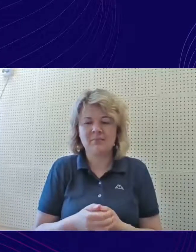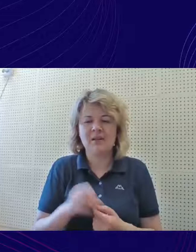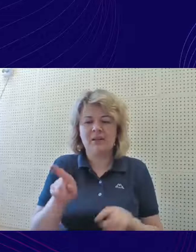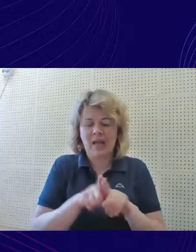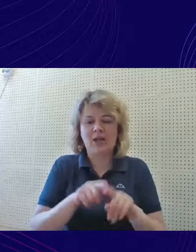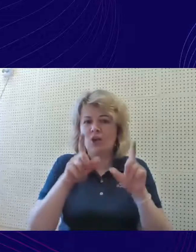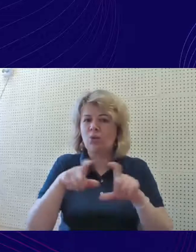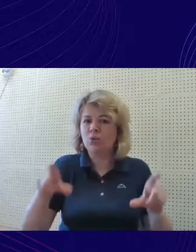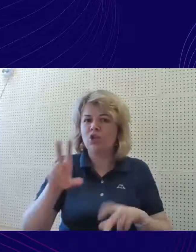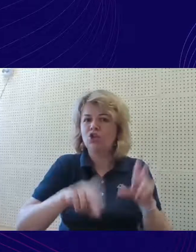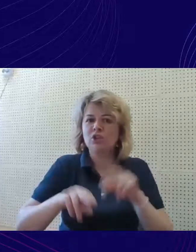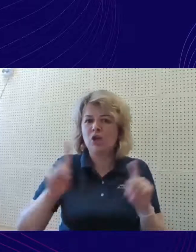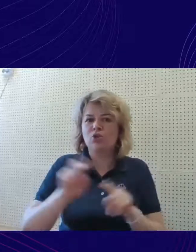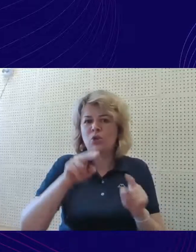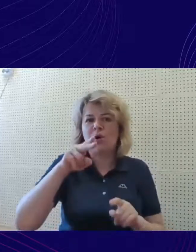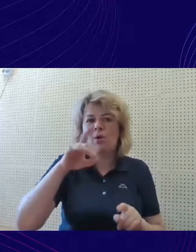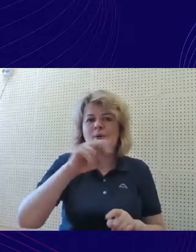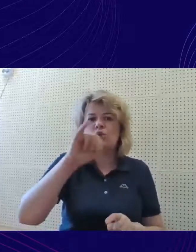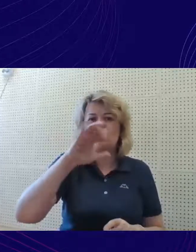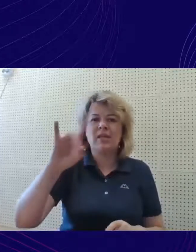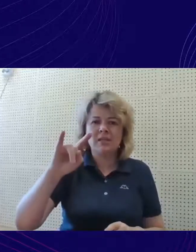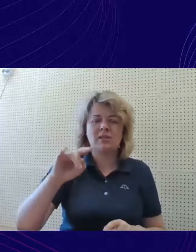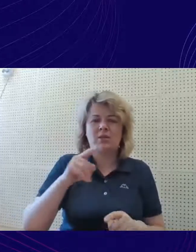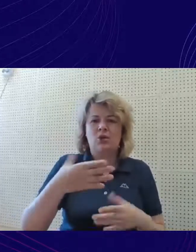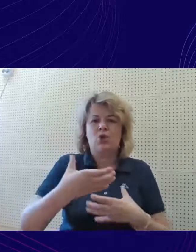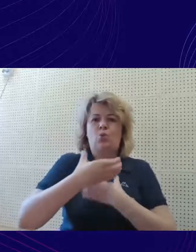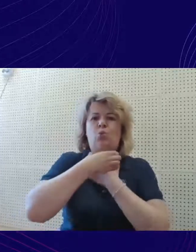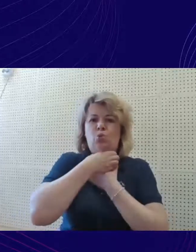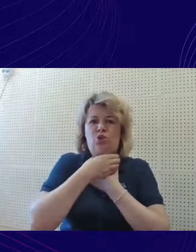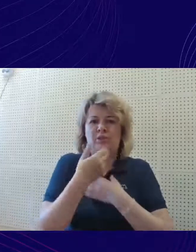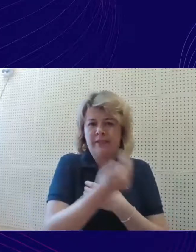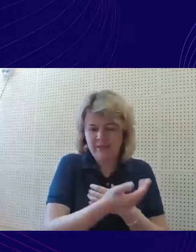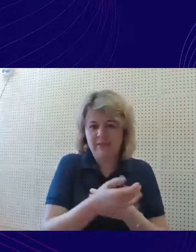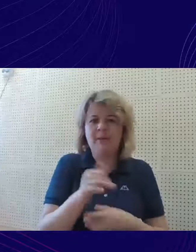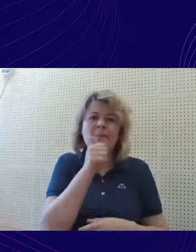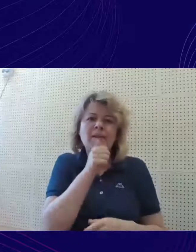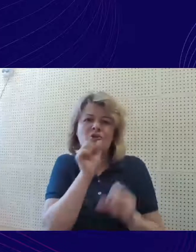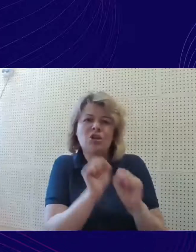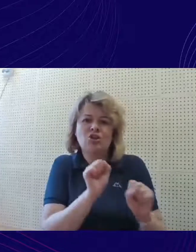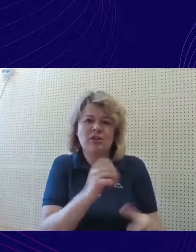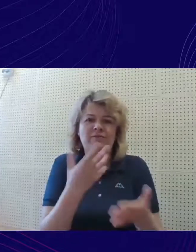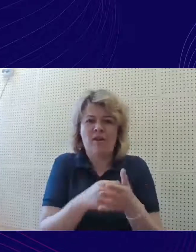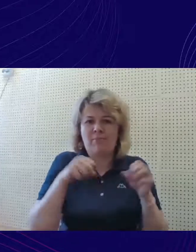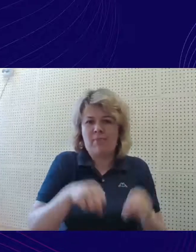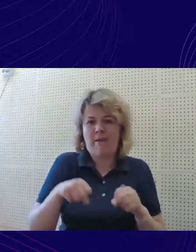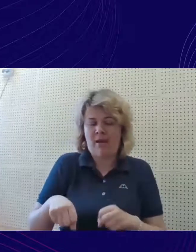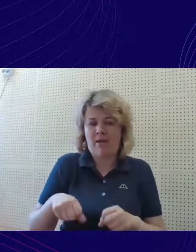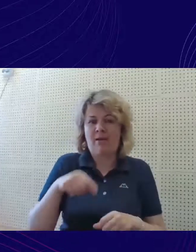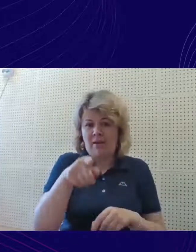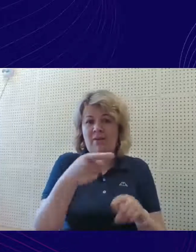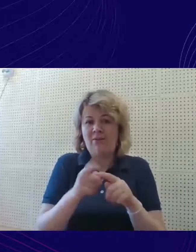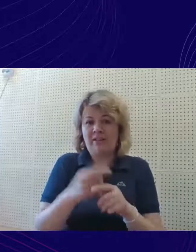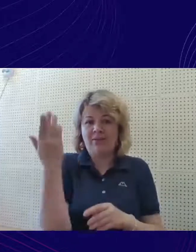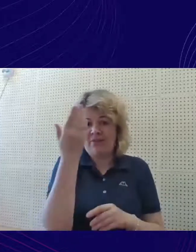считают, что продюсеры их душат и так далее, и пытаются отстоять свое право. Да? Вот в этом фильме